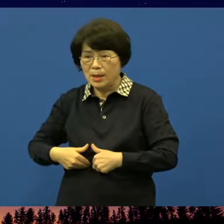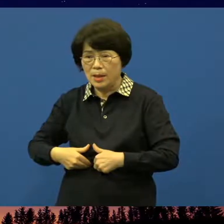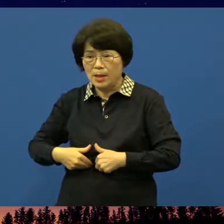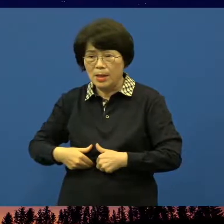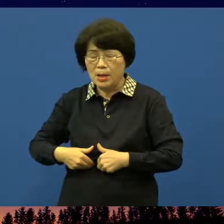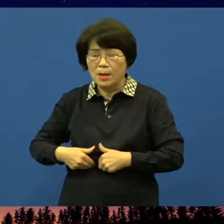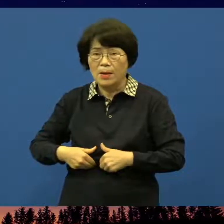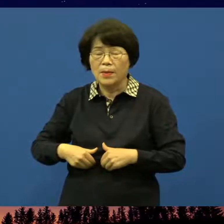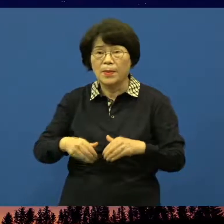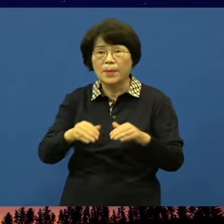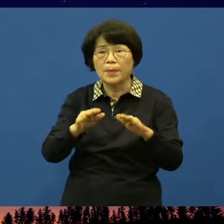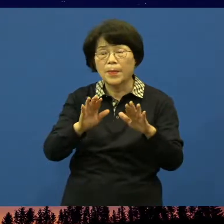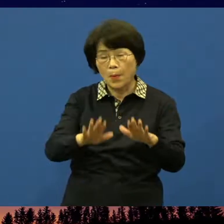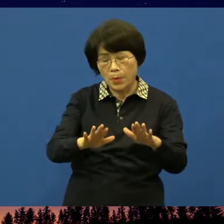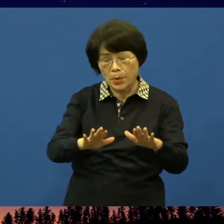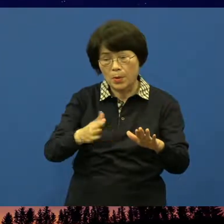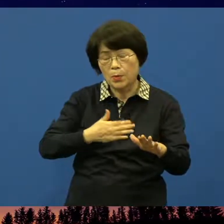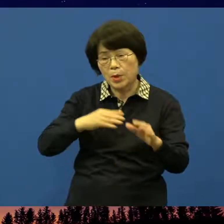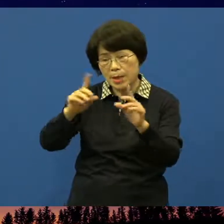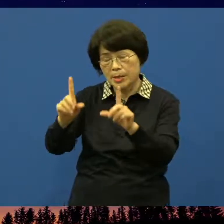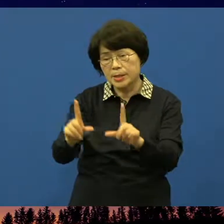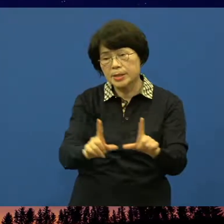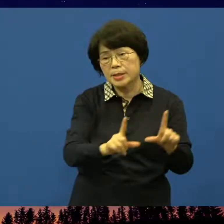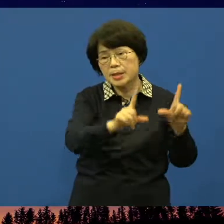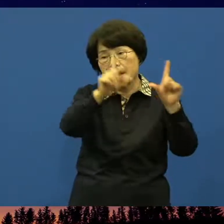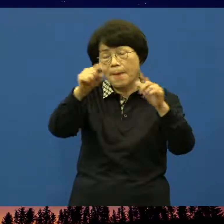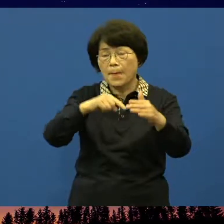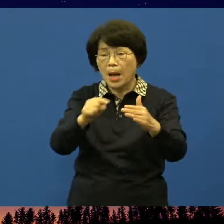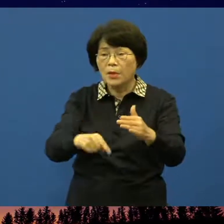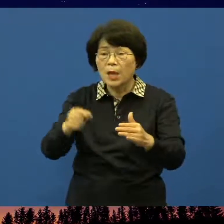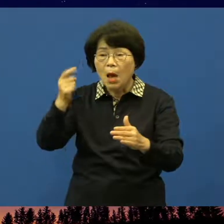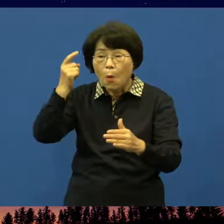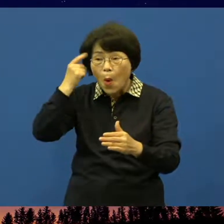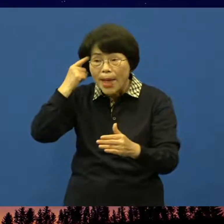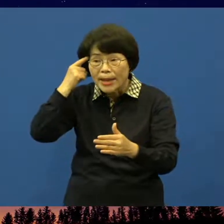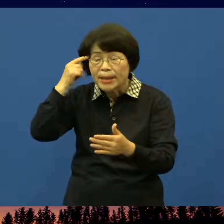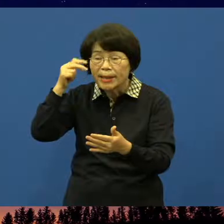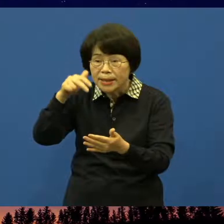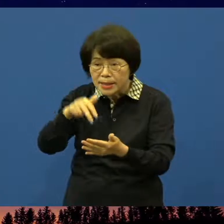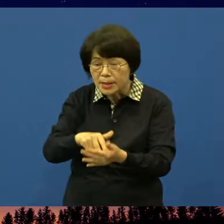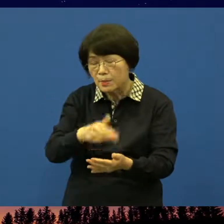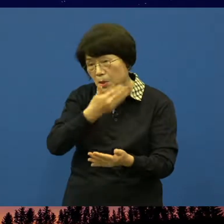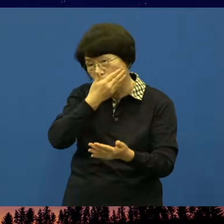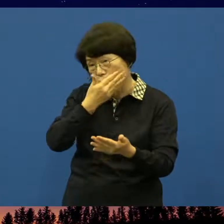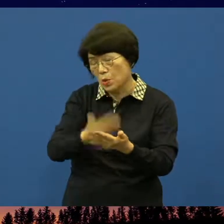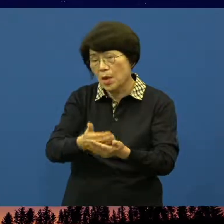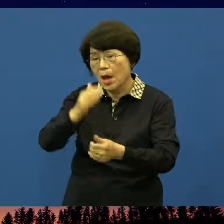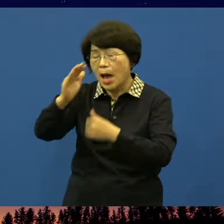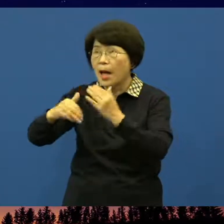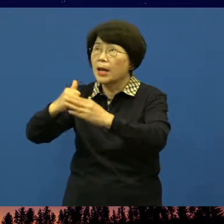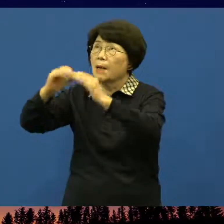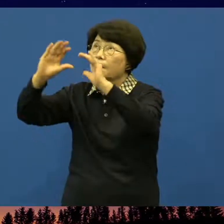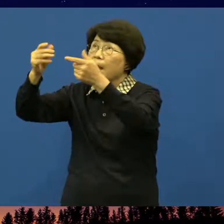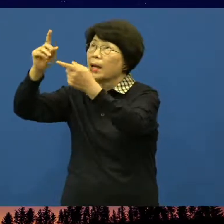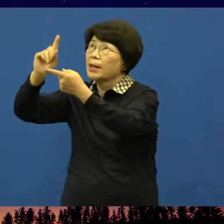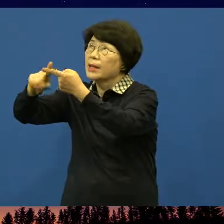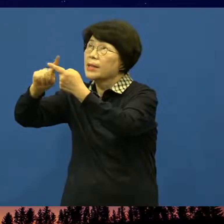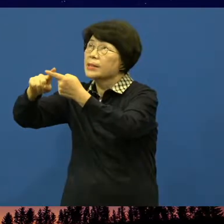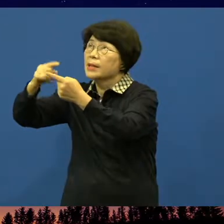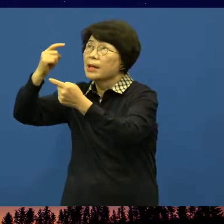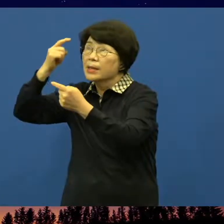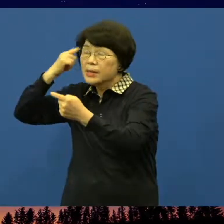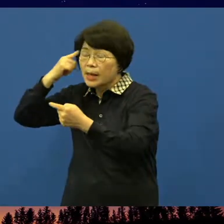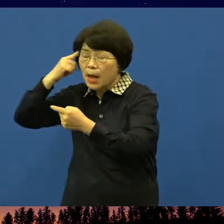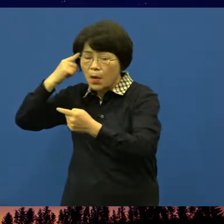여러분, 오늘 우리는 우리의 삶에 관점이 중요하다는 것이죠. 하늘에 속한 것을 생각하라. 땅의 것을